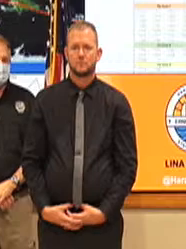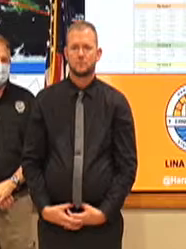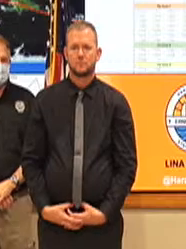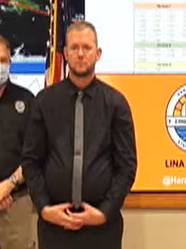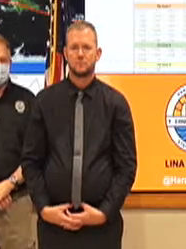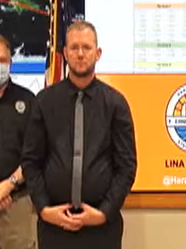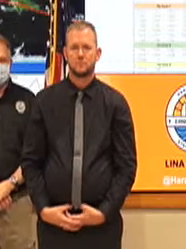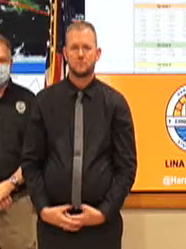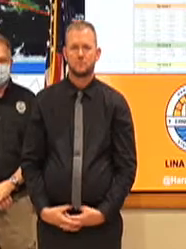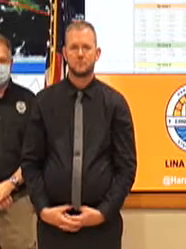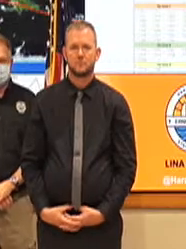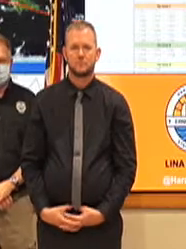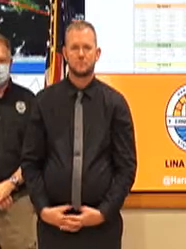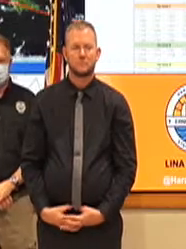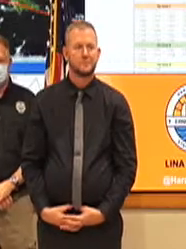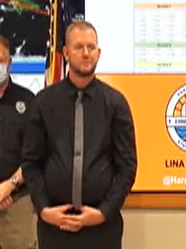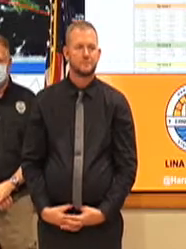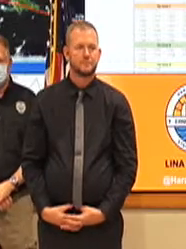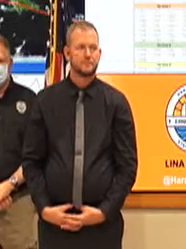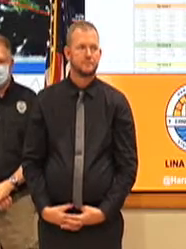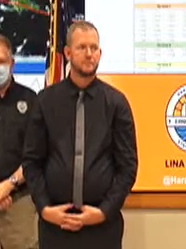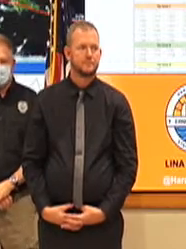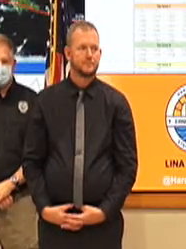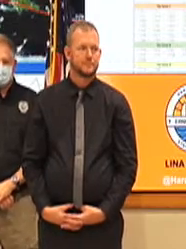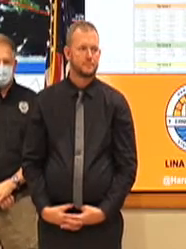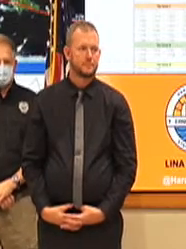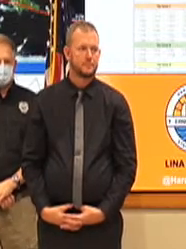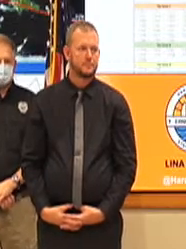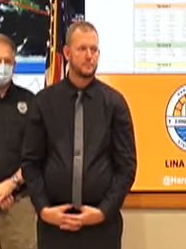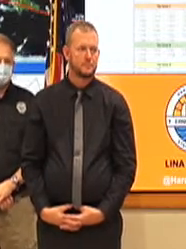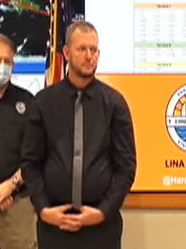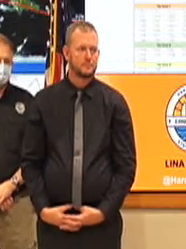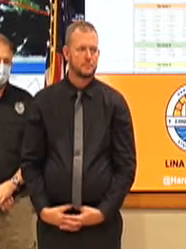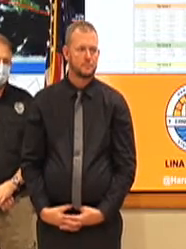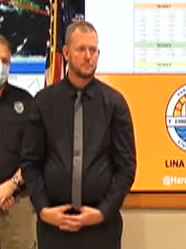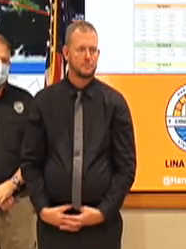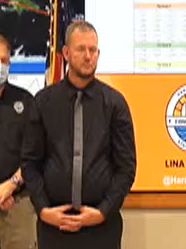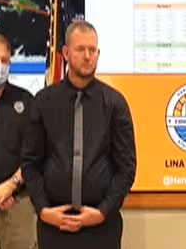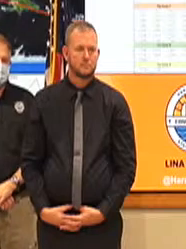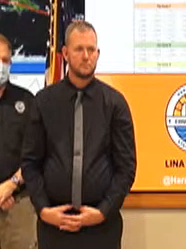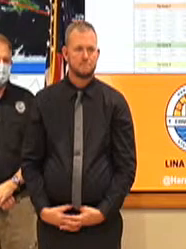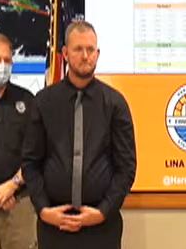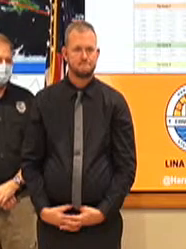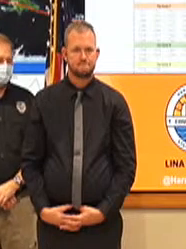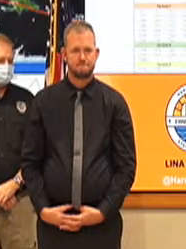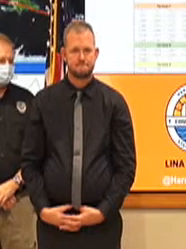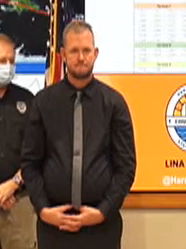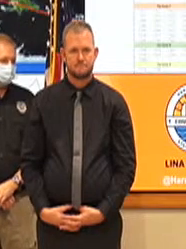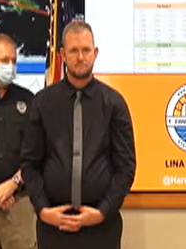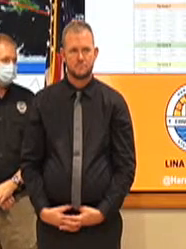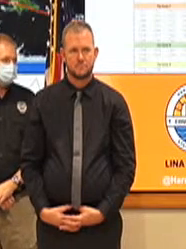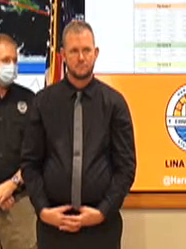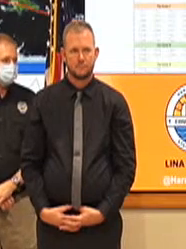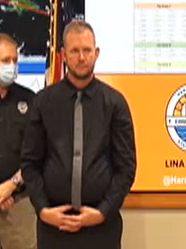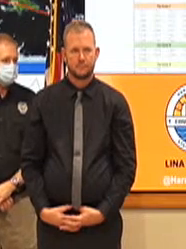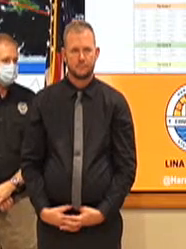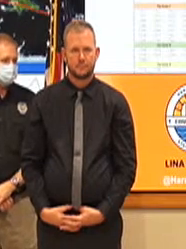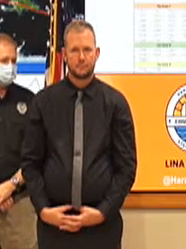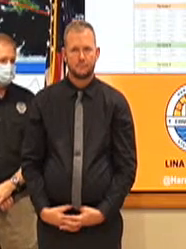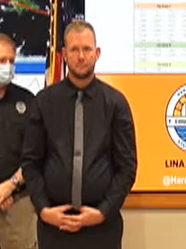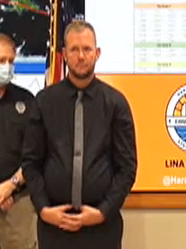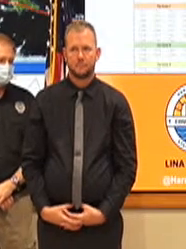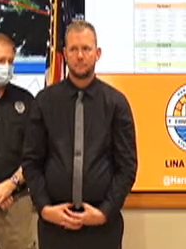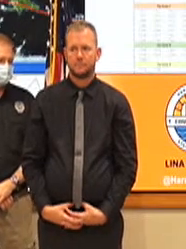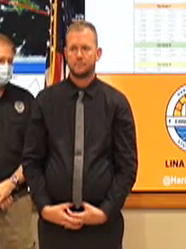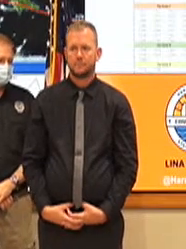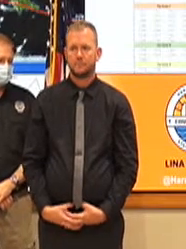quedar con familia, con amigos, obviamente, pues es expandir el número de contactos que tienen, pero es muy